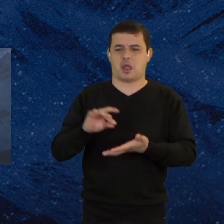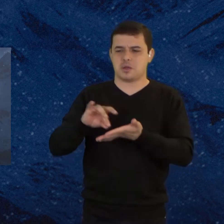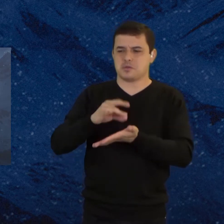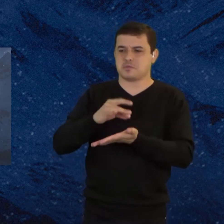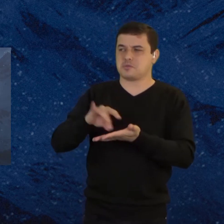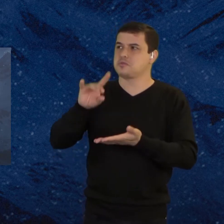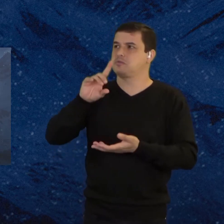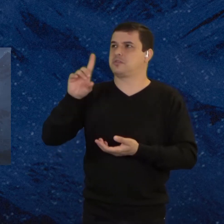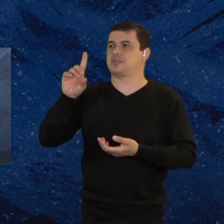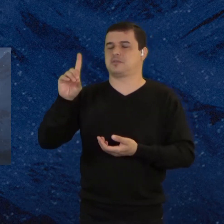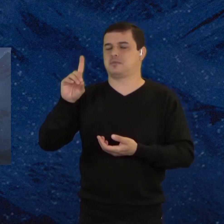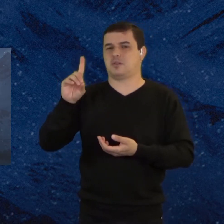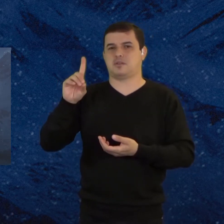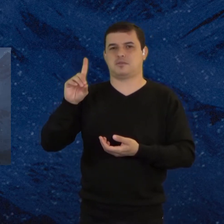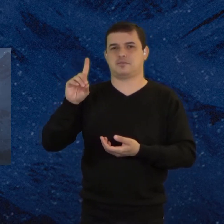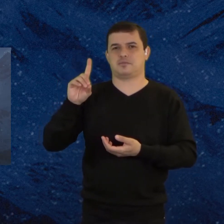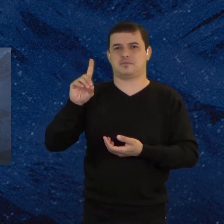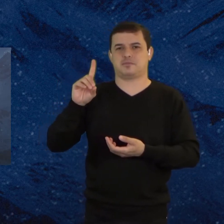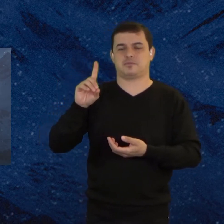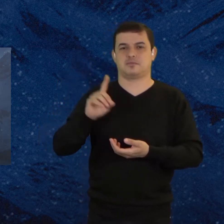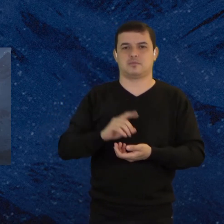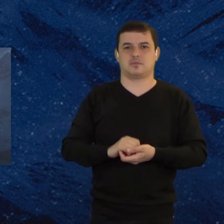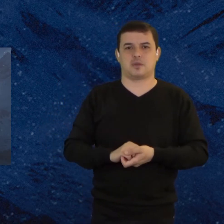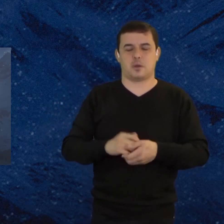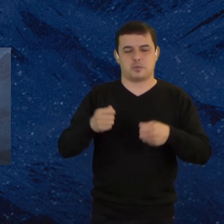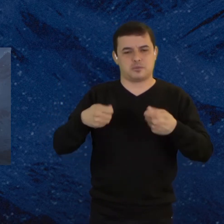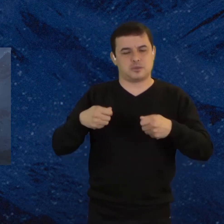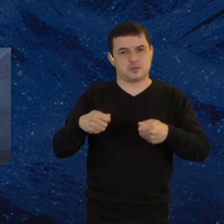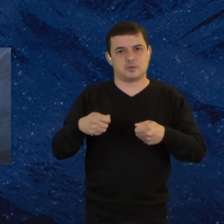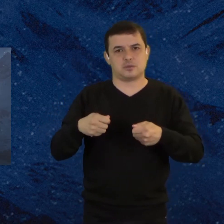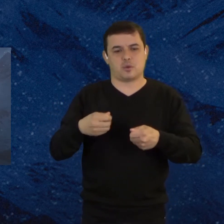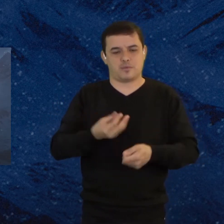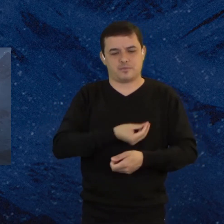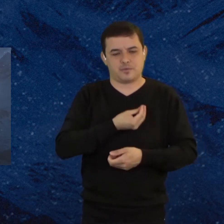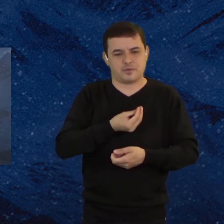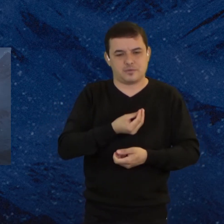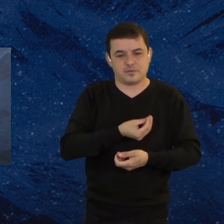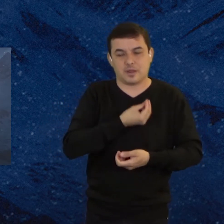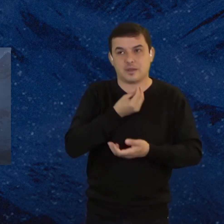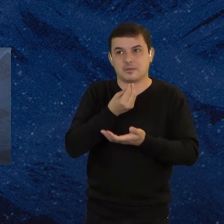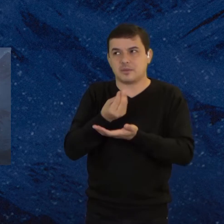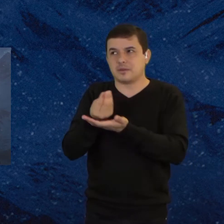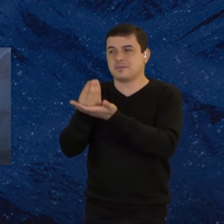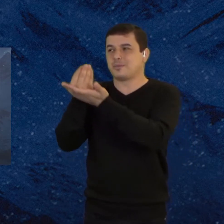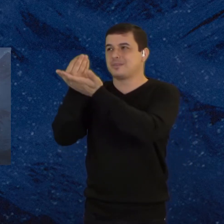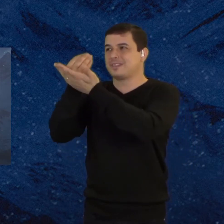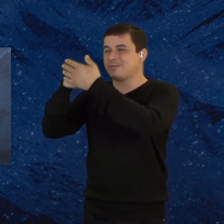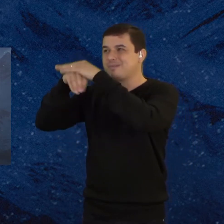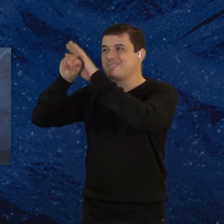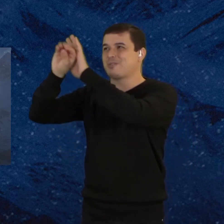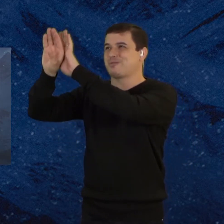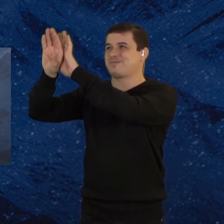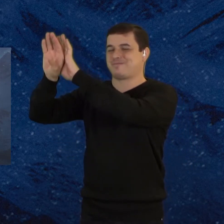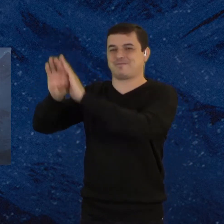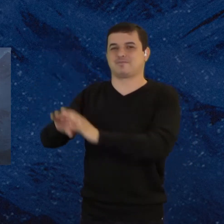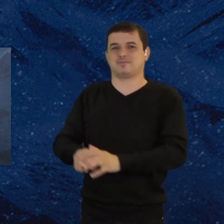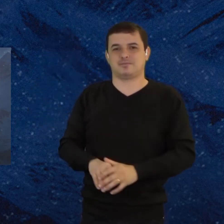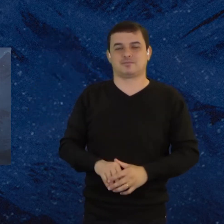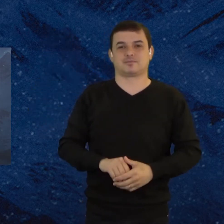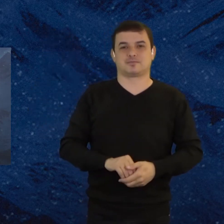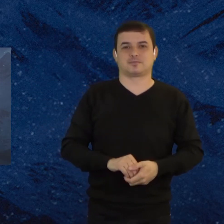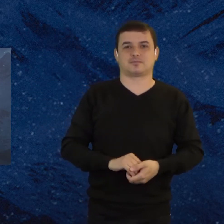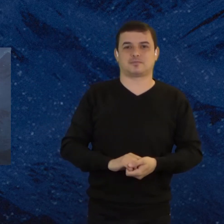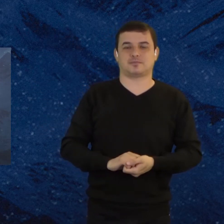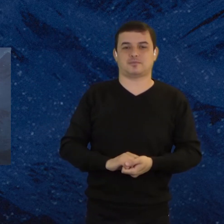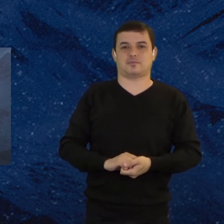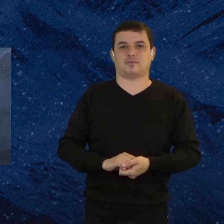de, né, desagradar a Ti, Senhor. Eu quero viver na Tua presença. Então eu creio que essa deve